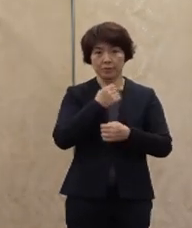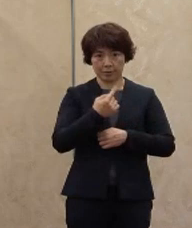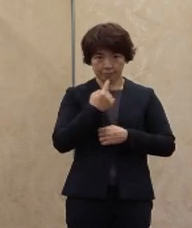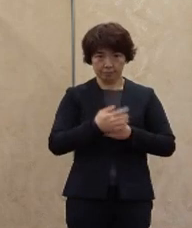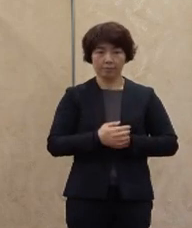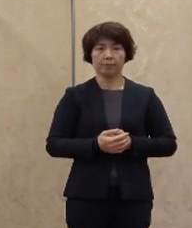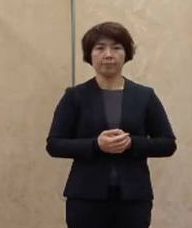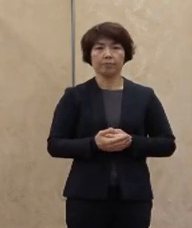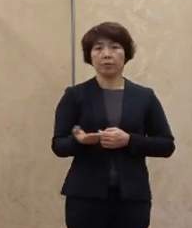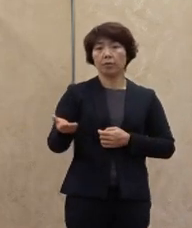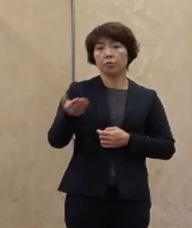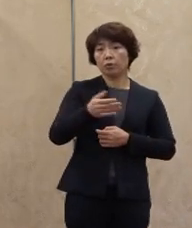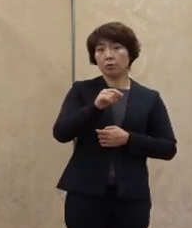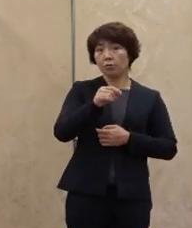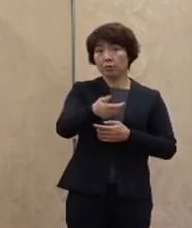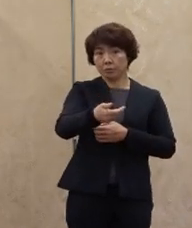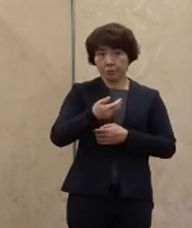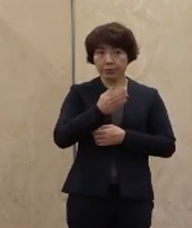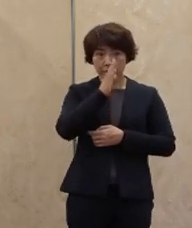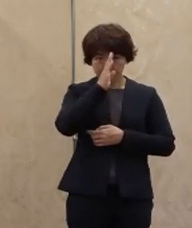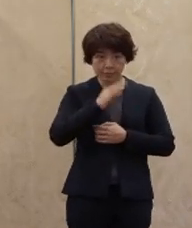質問お願いします。